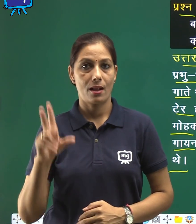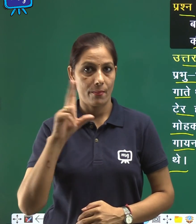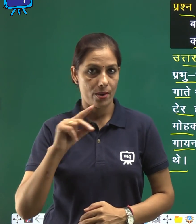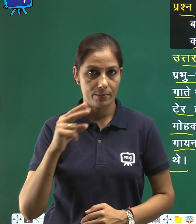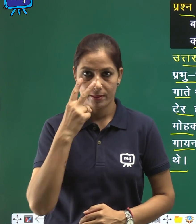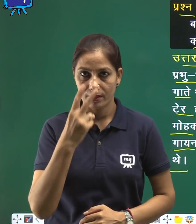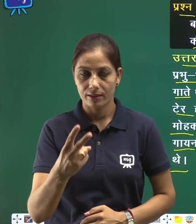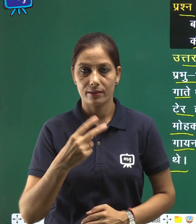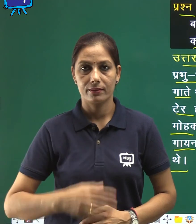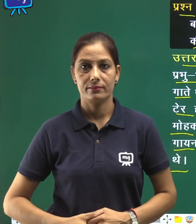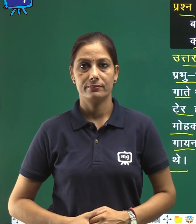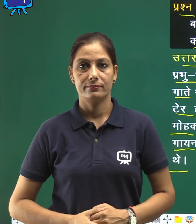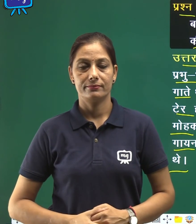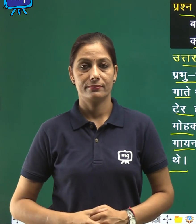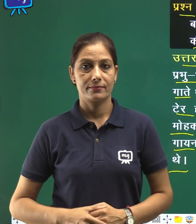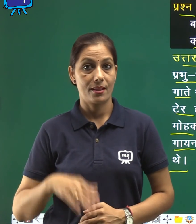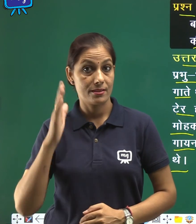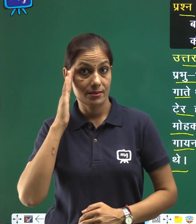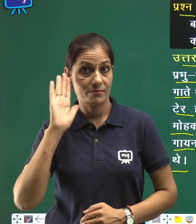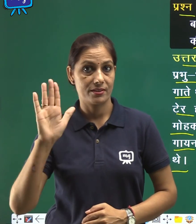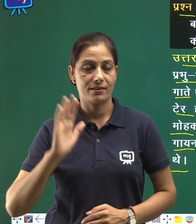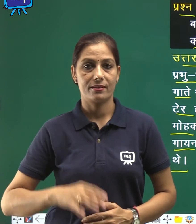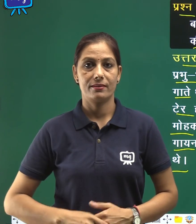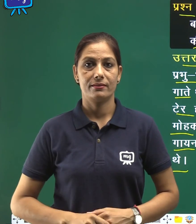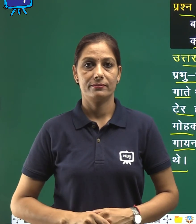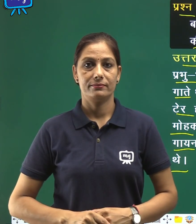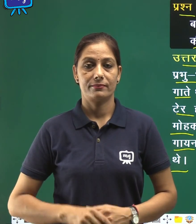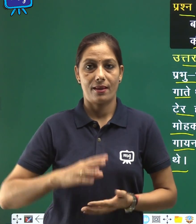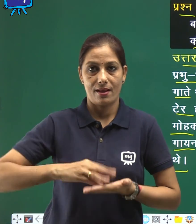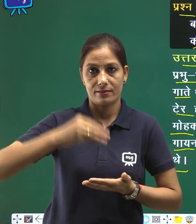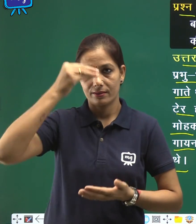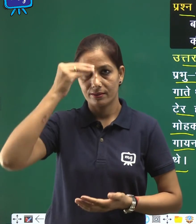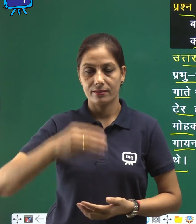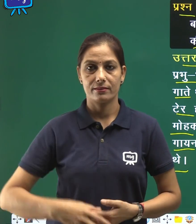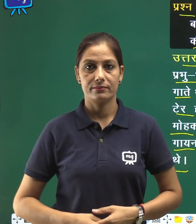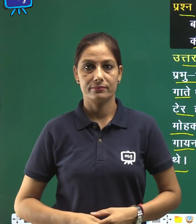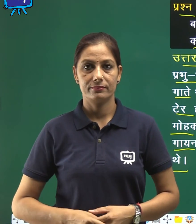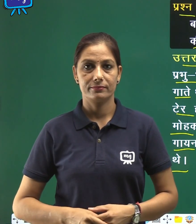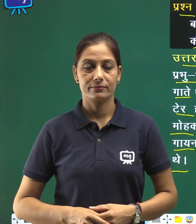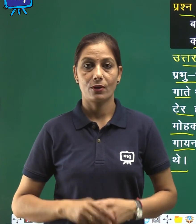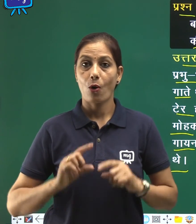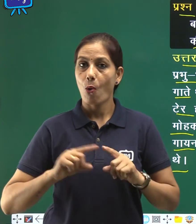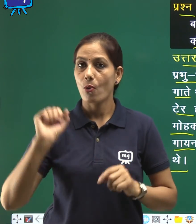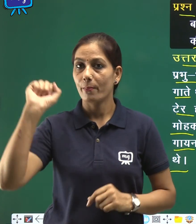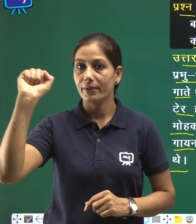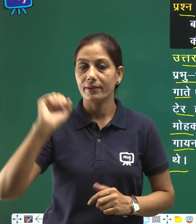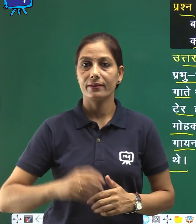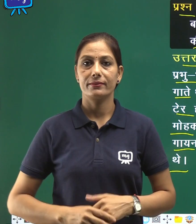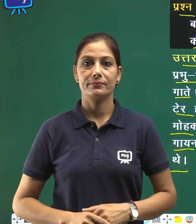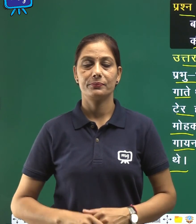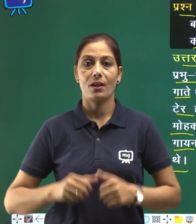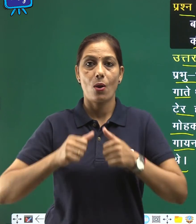बार बार देखें, समझें, याद करें और